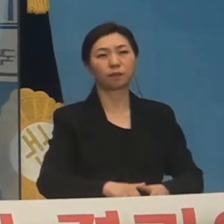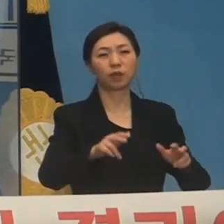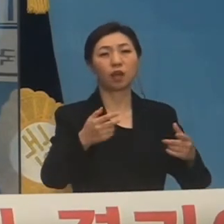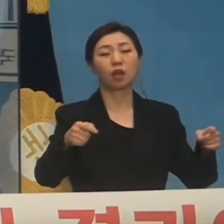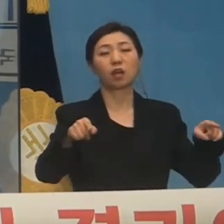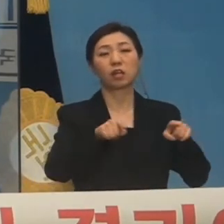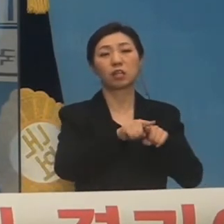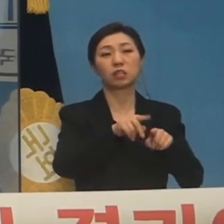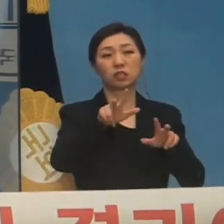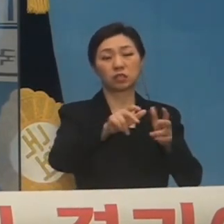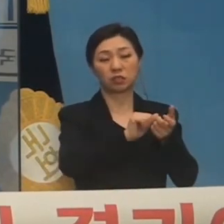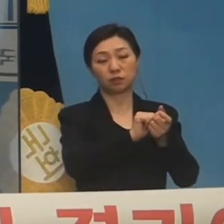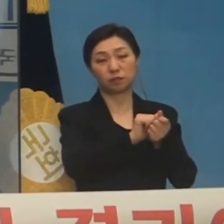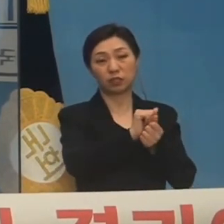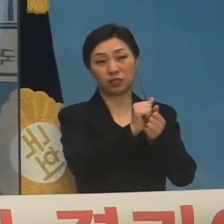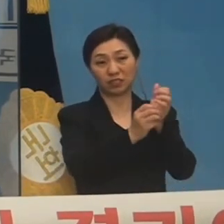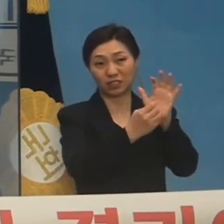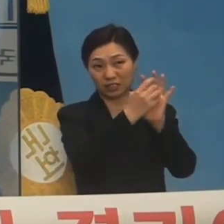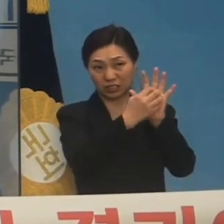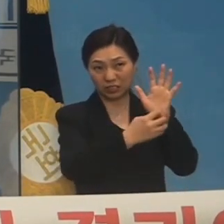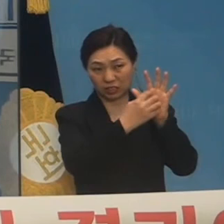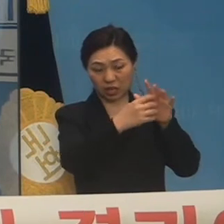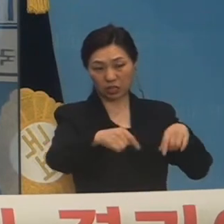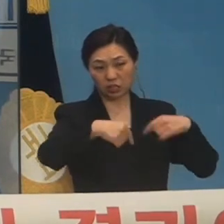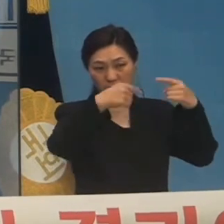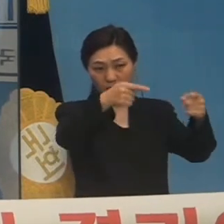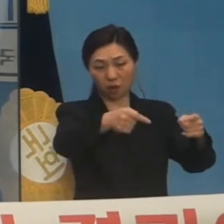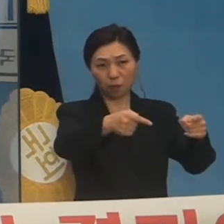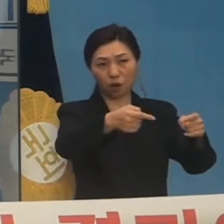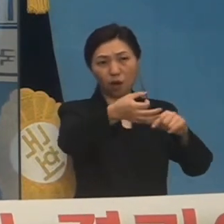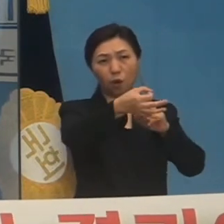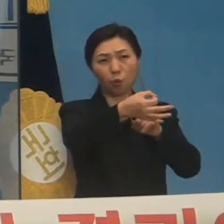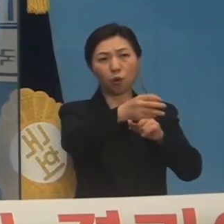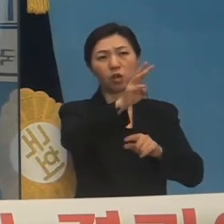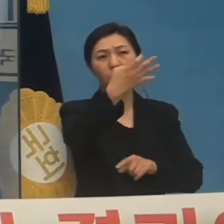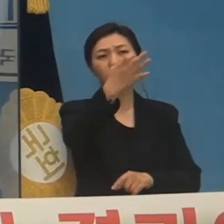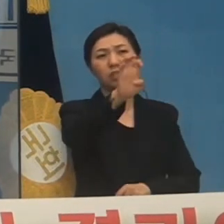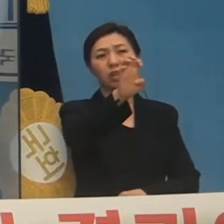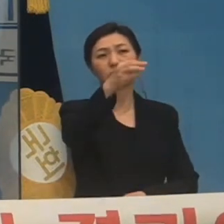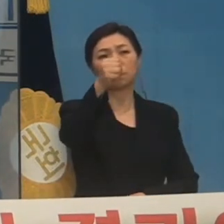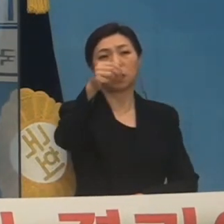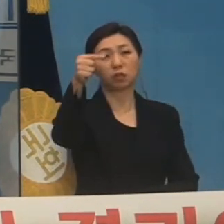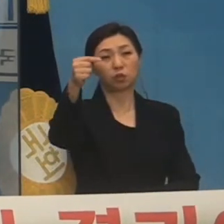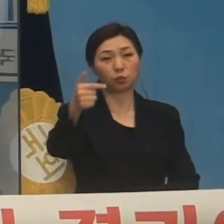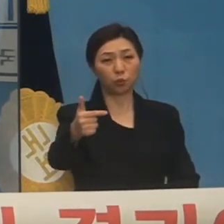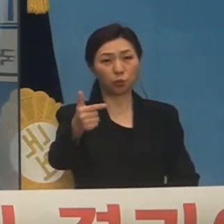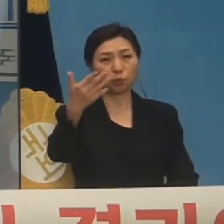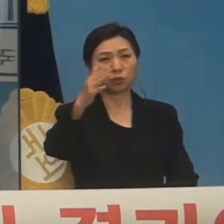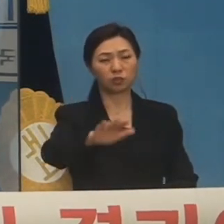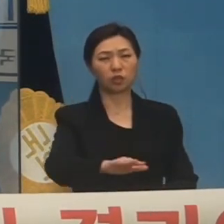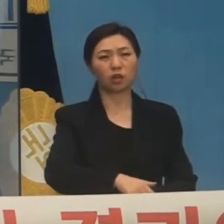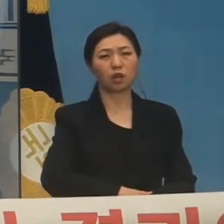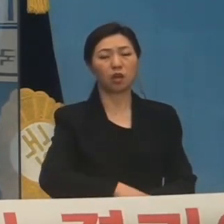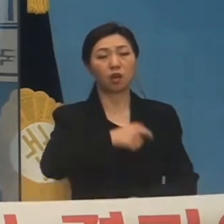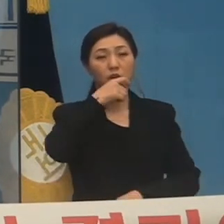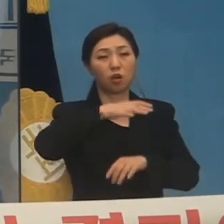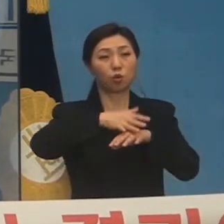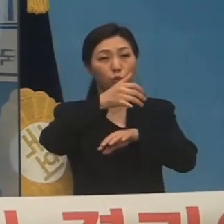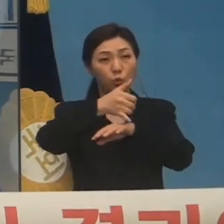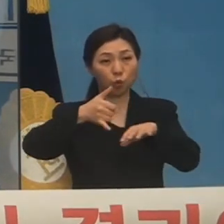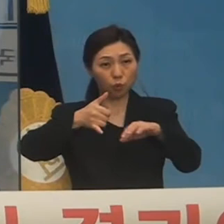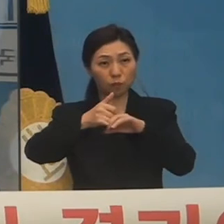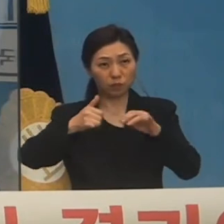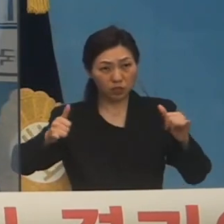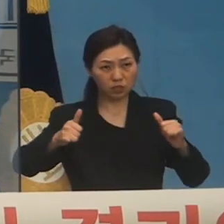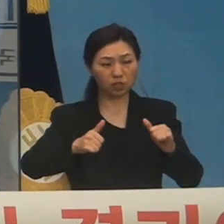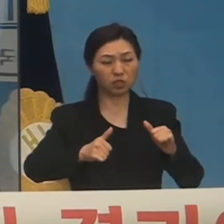격리에 참여한 물량은 총 40만 톤이었지만 대다수 농어민이